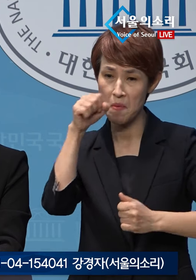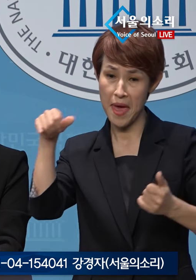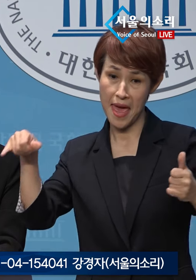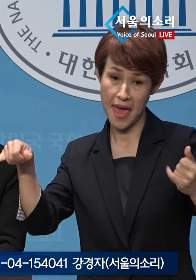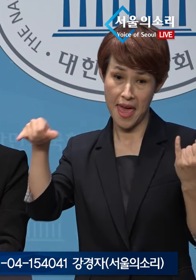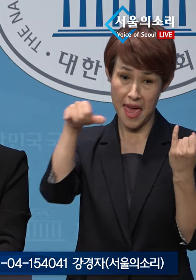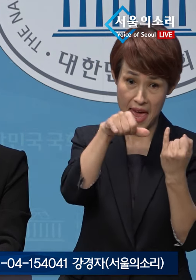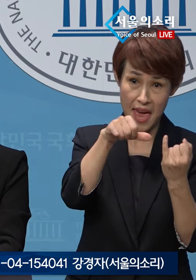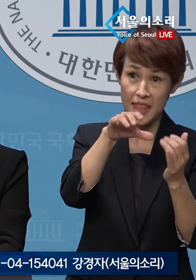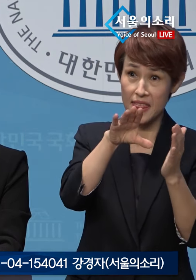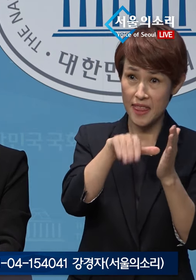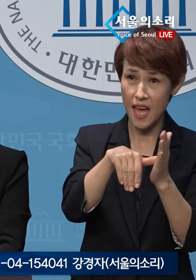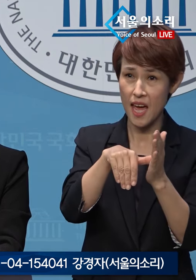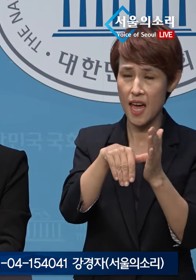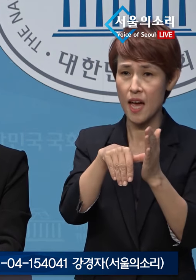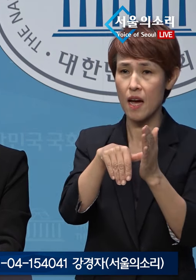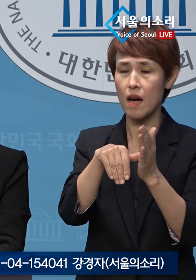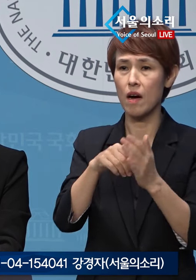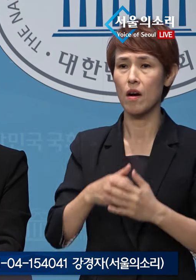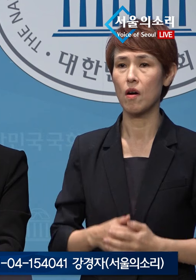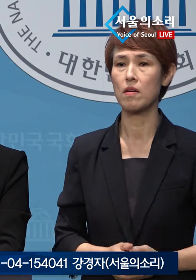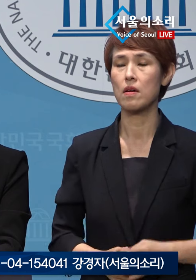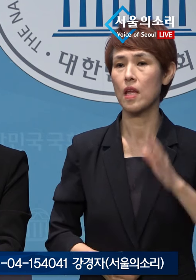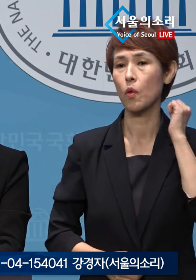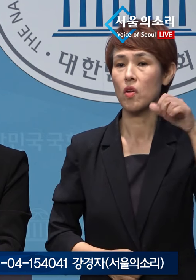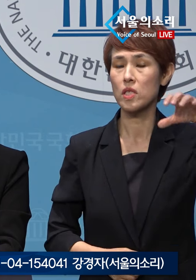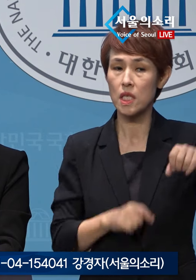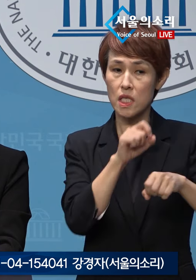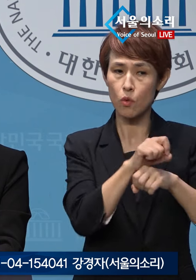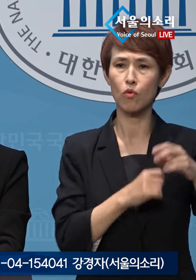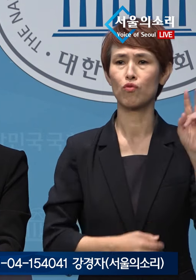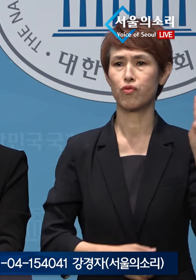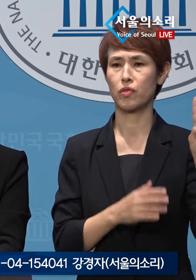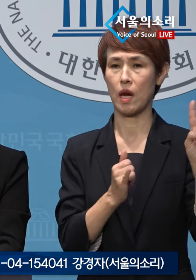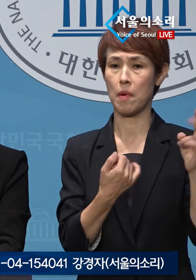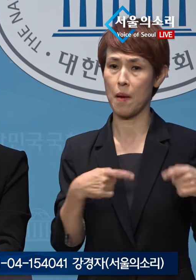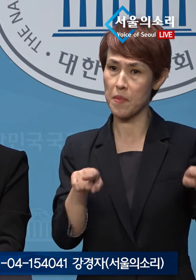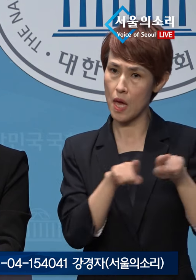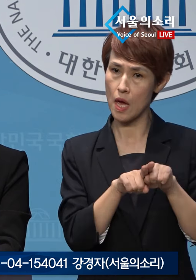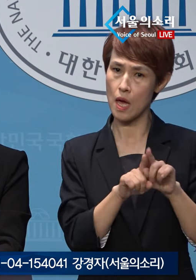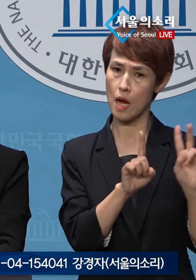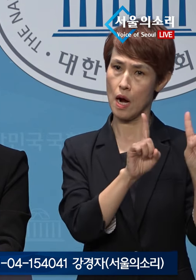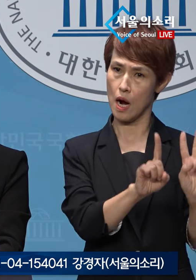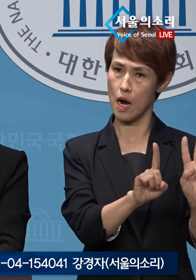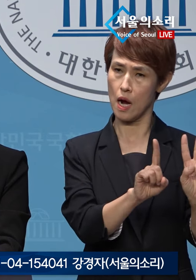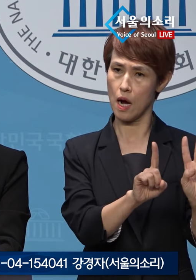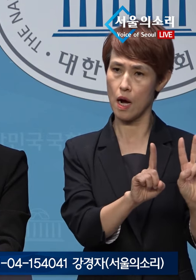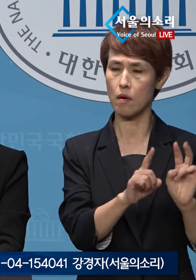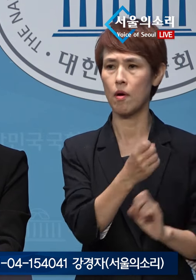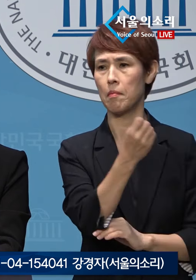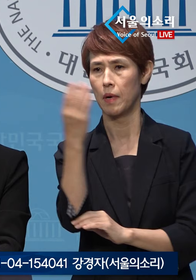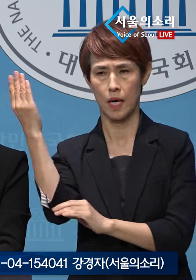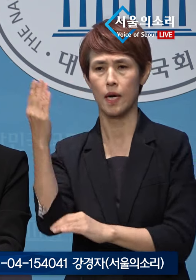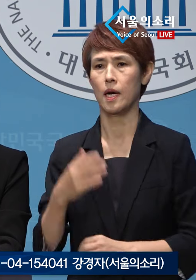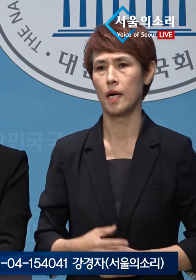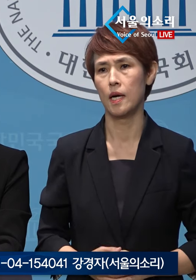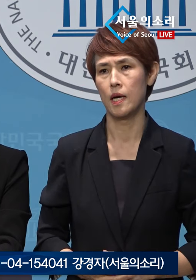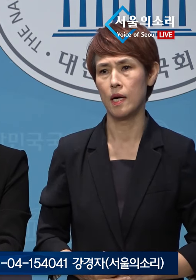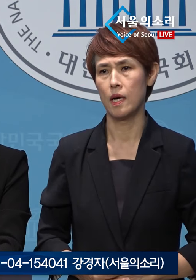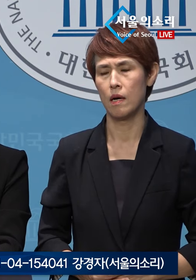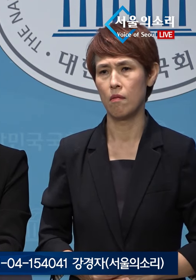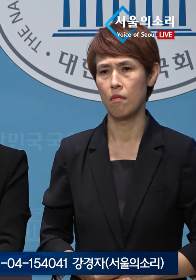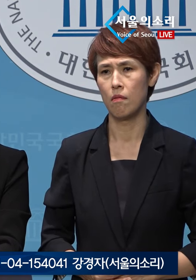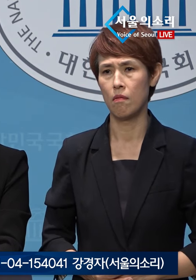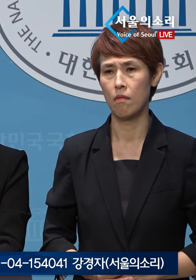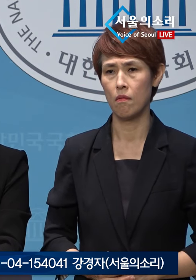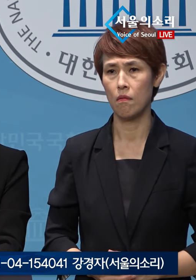현장에 코바나 컨텐츠 출신 대통령실 직원 2명이 동석했다는 보도도 나왔습니다.